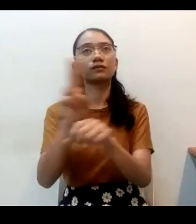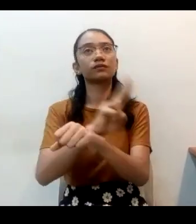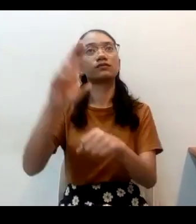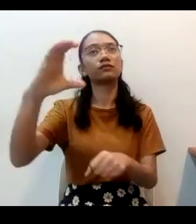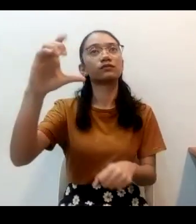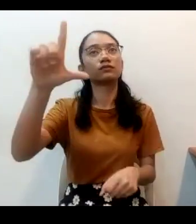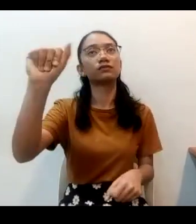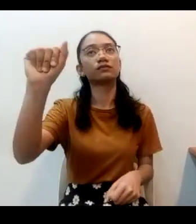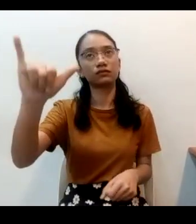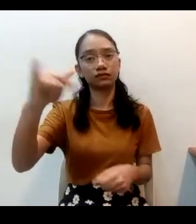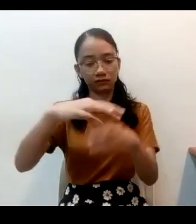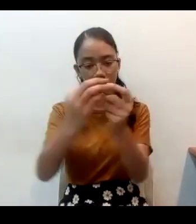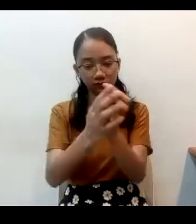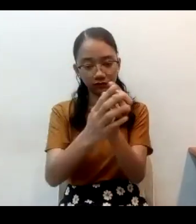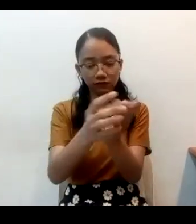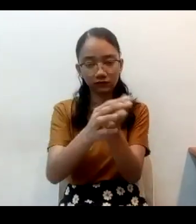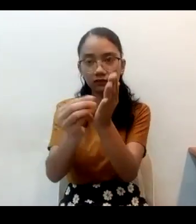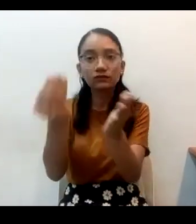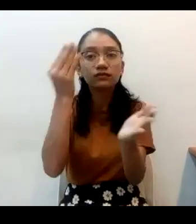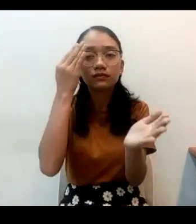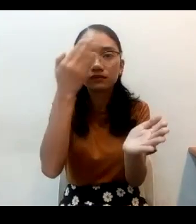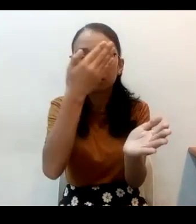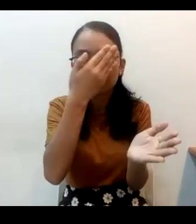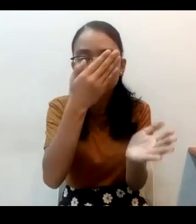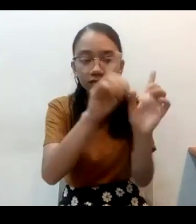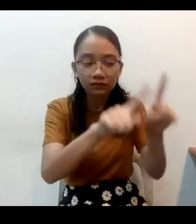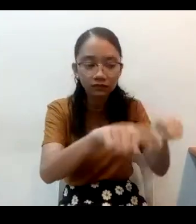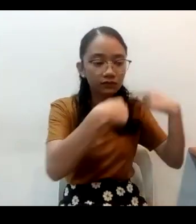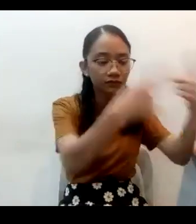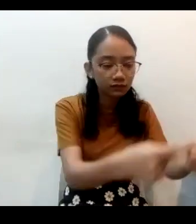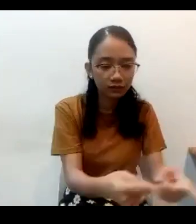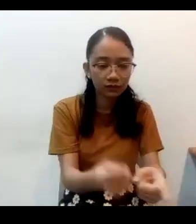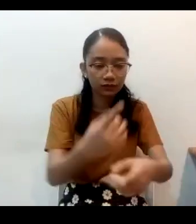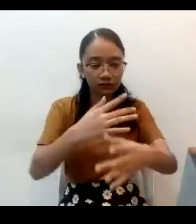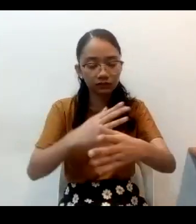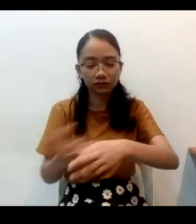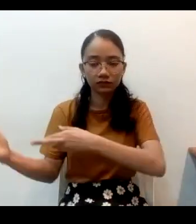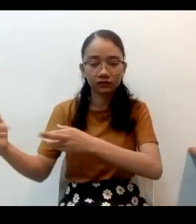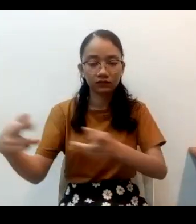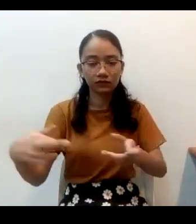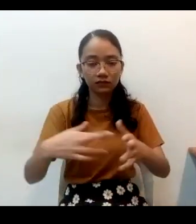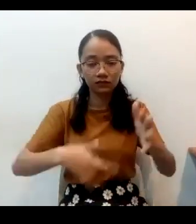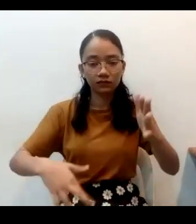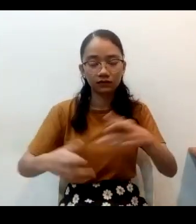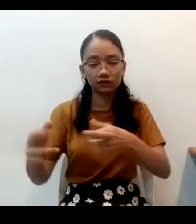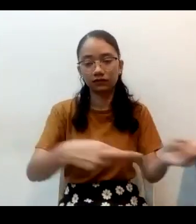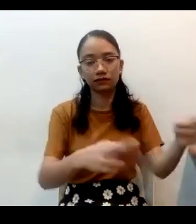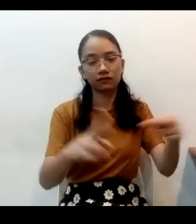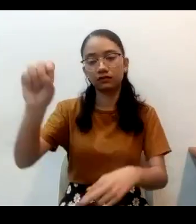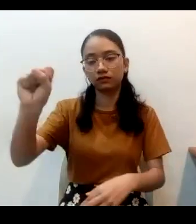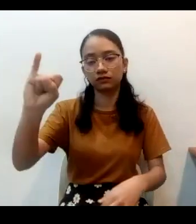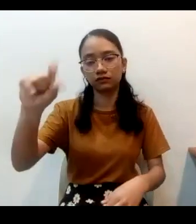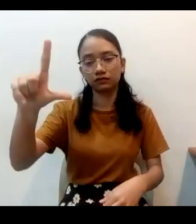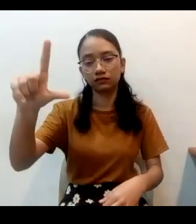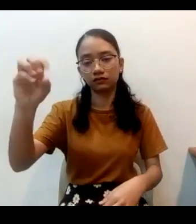naglagay ng putik sa kanyang mata. And commanded him to go to the Siloam. At inutusan po siya na humayo at pumunta sa tubig